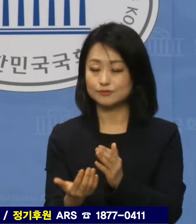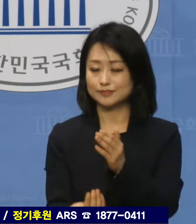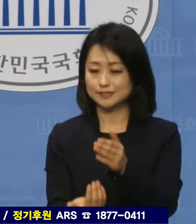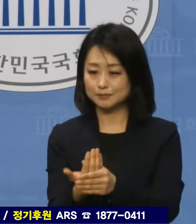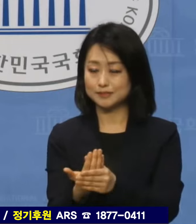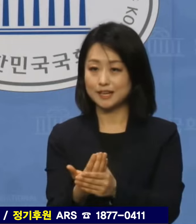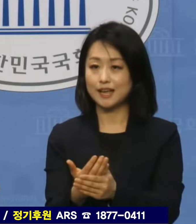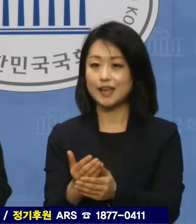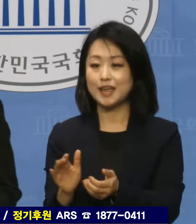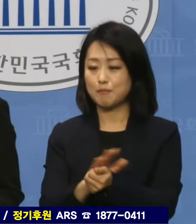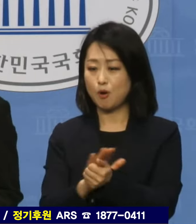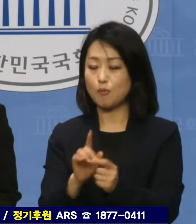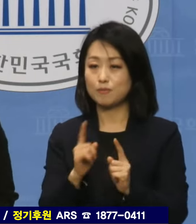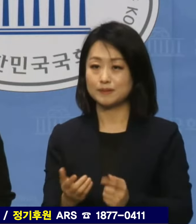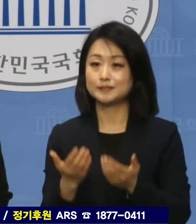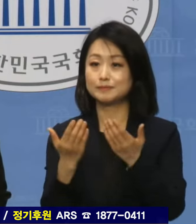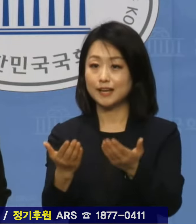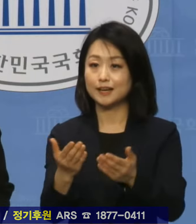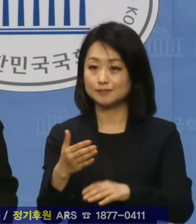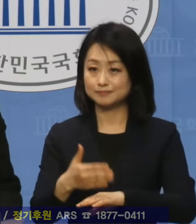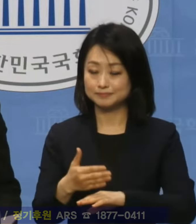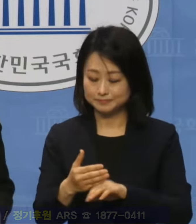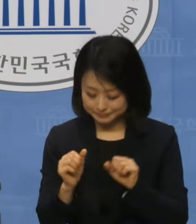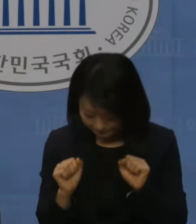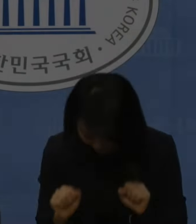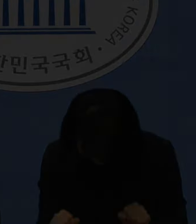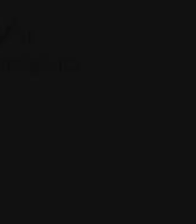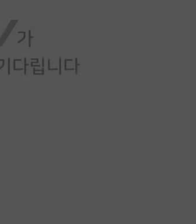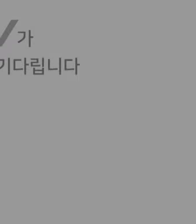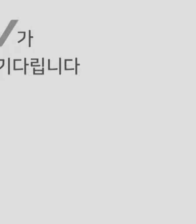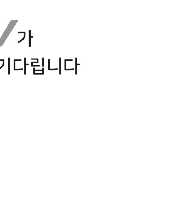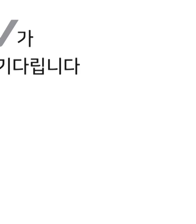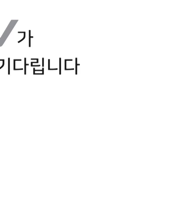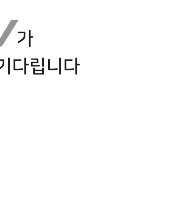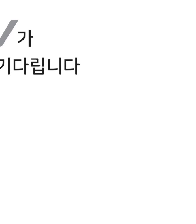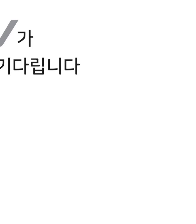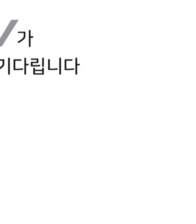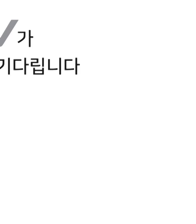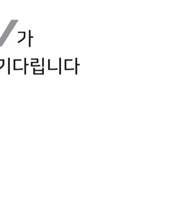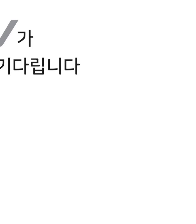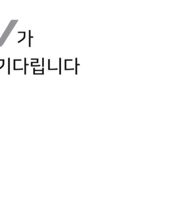빕니다. 이상입니다.